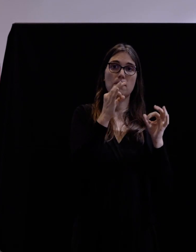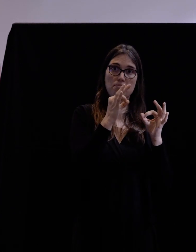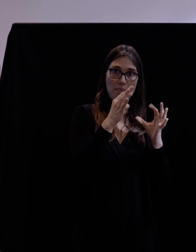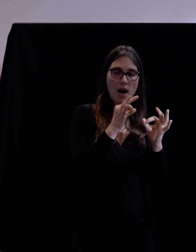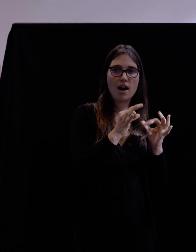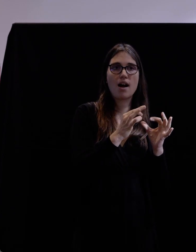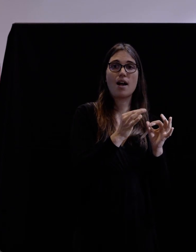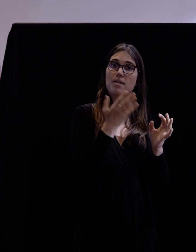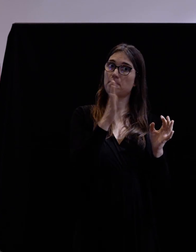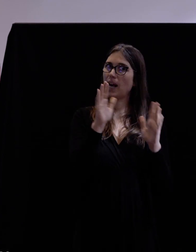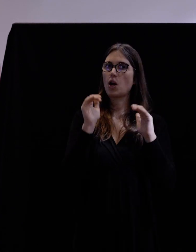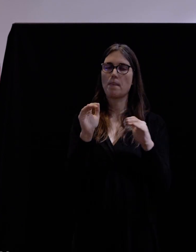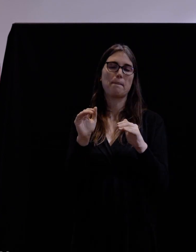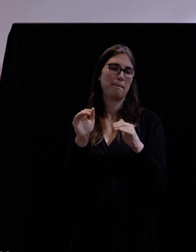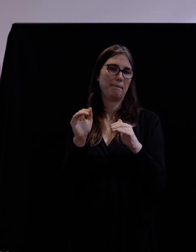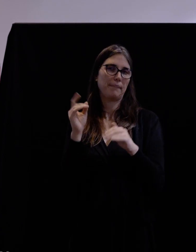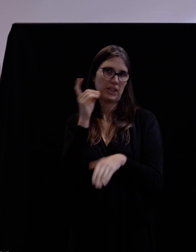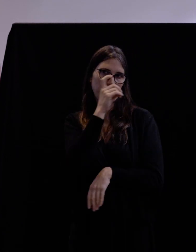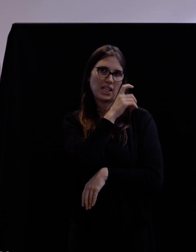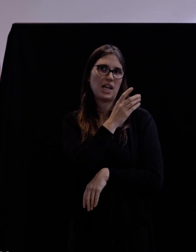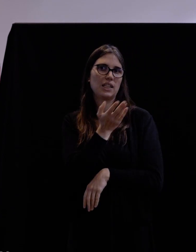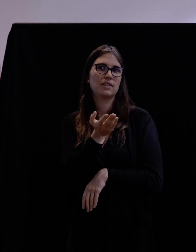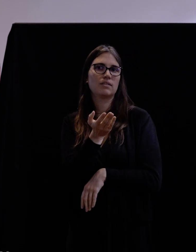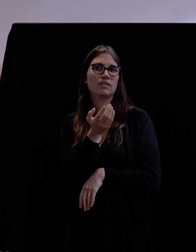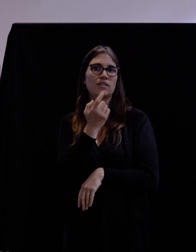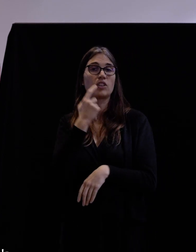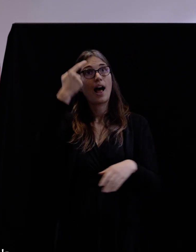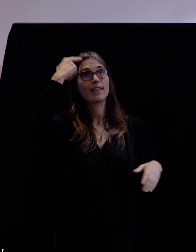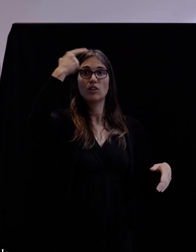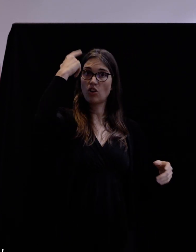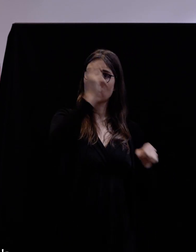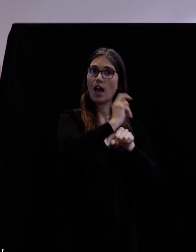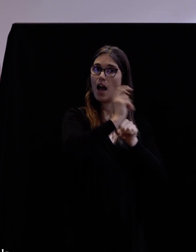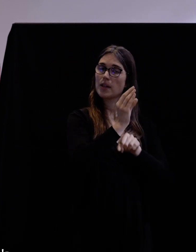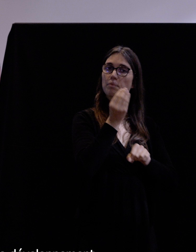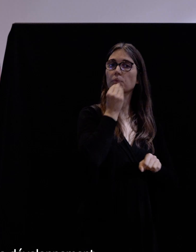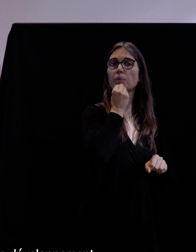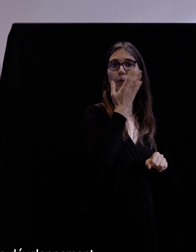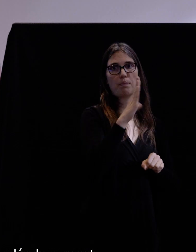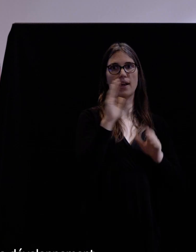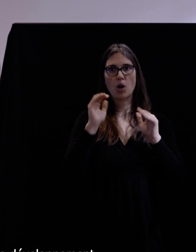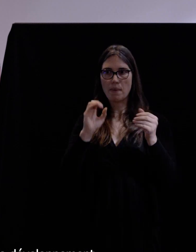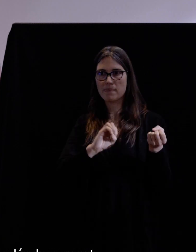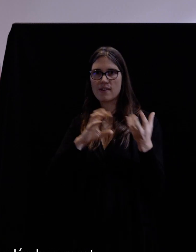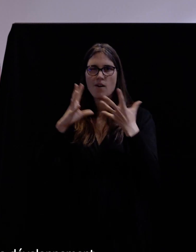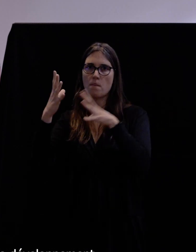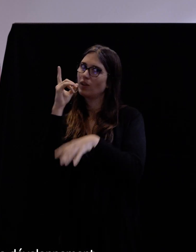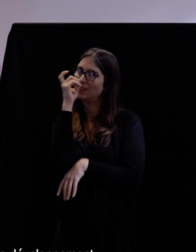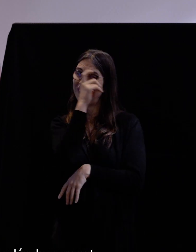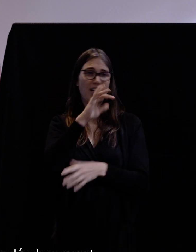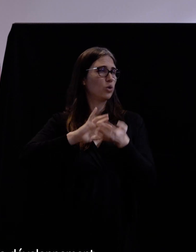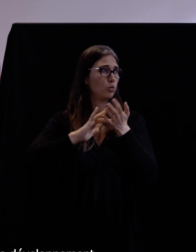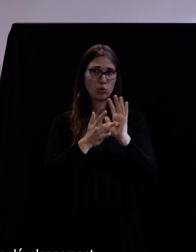ils ont quand même des grosses difficultés. C'est pas parce qu'on a une intelligence préservée qu'on n'a pas de difficultés de développement. Ils ont tous des difficultés de